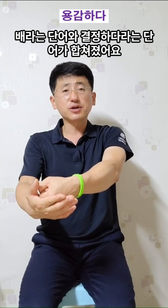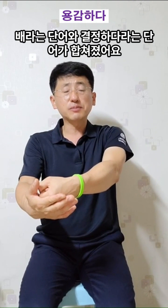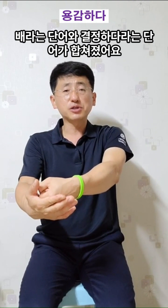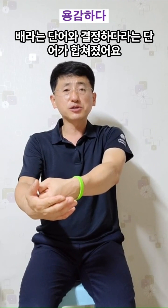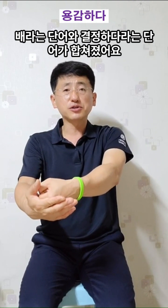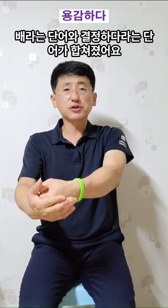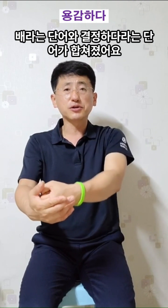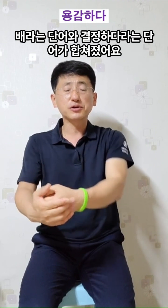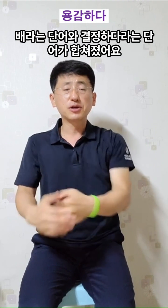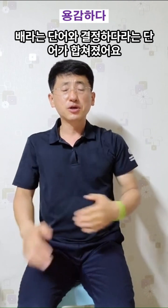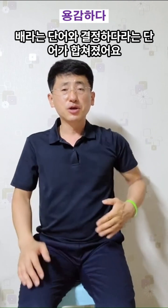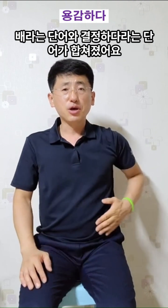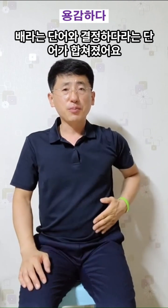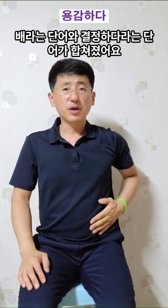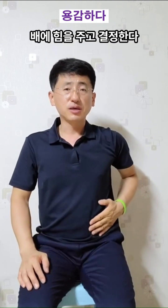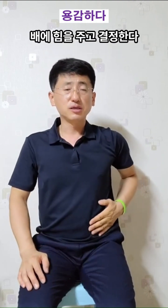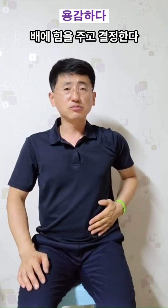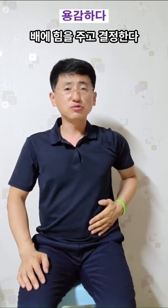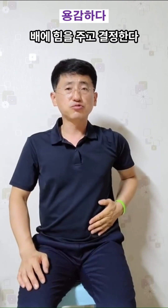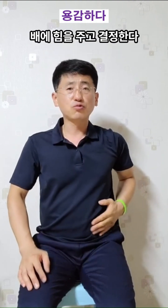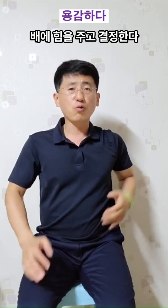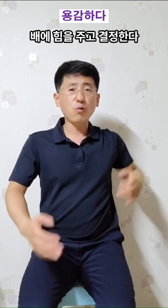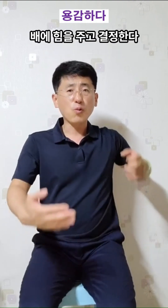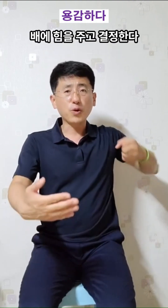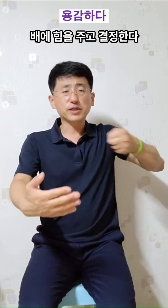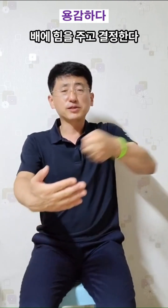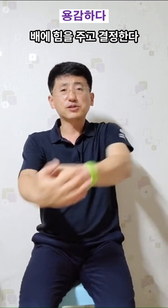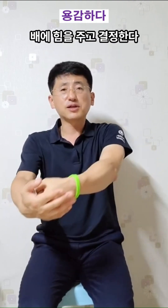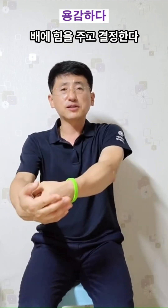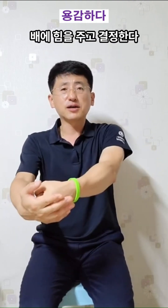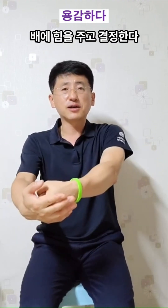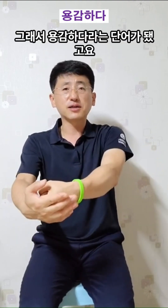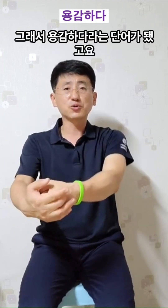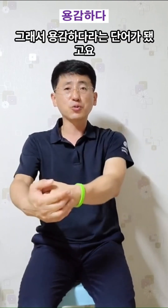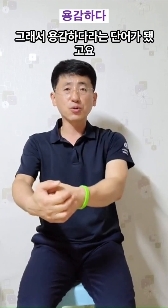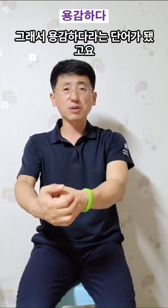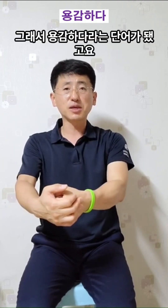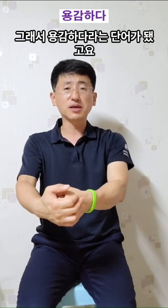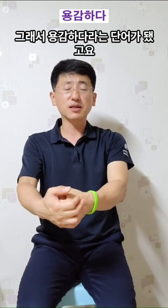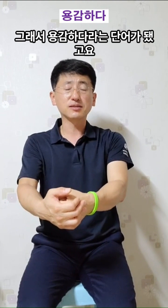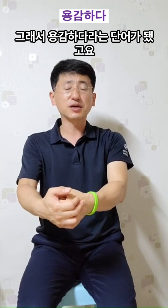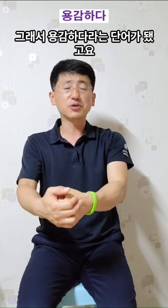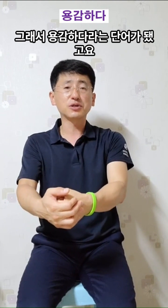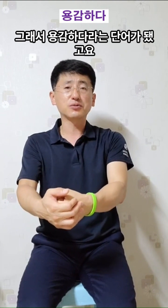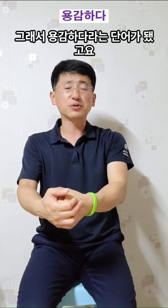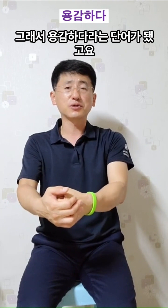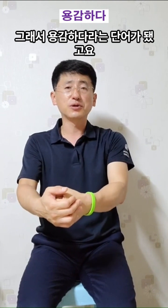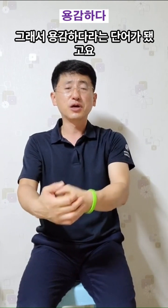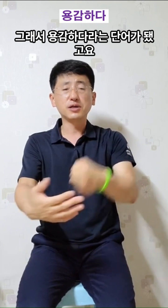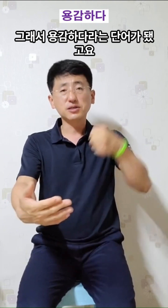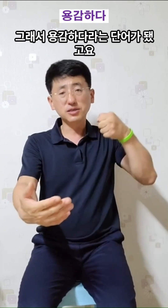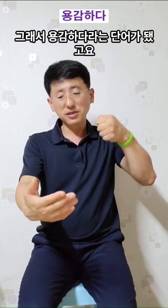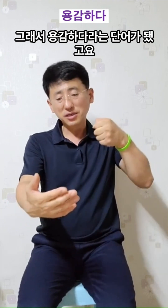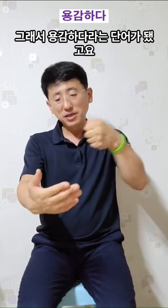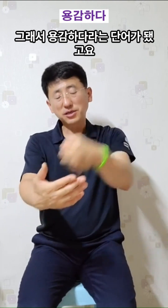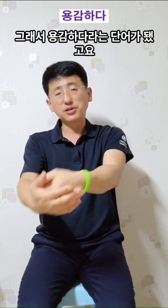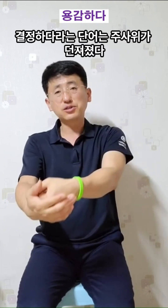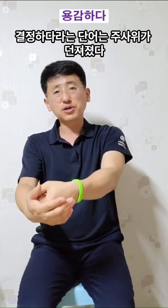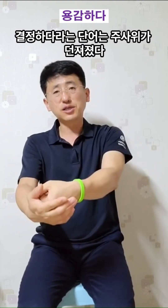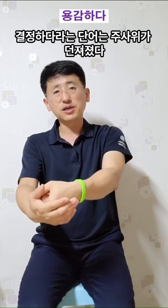단어가 합쳐졌어요. 배에 힘을 주고 결정한다. 그래서 용감하다라는 단어가 됐고요. 이